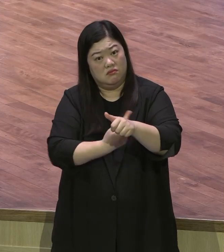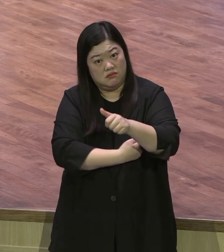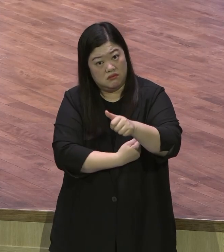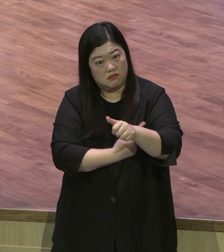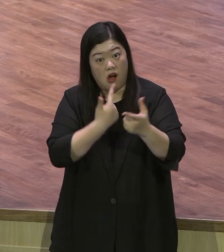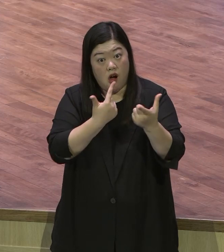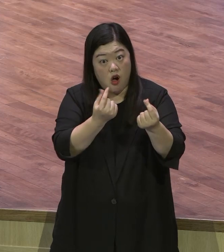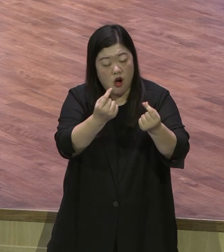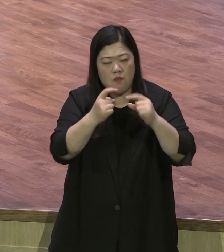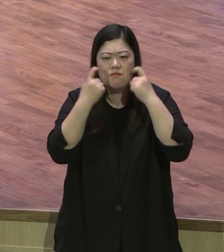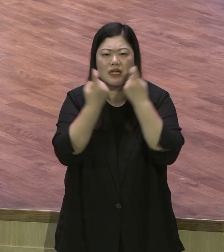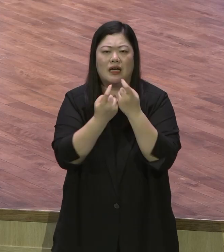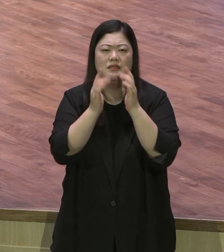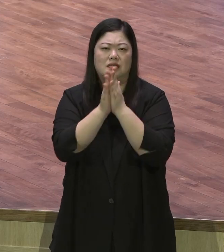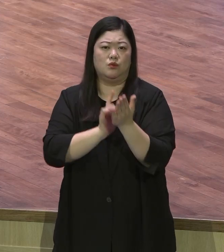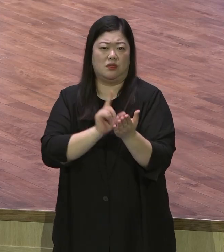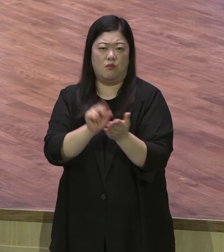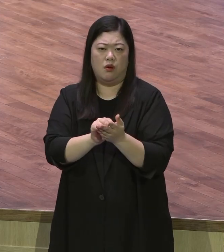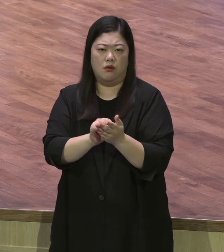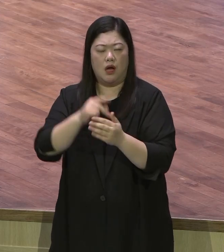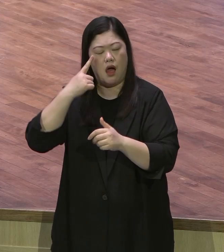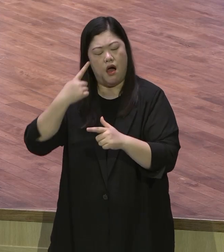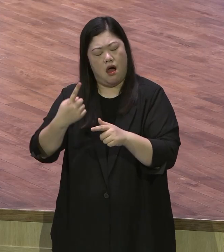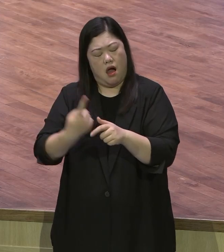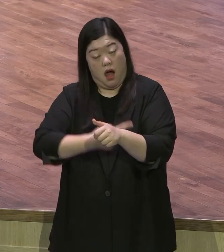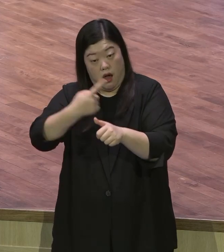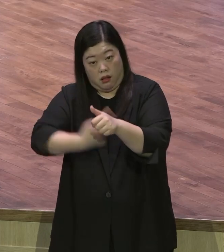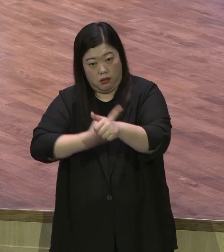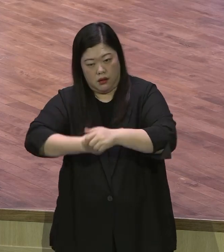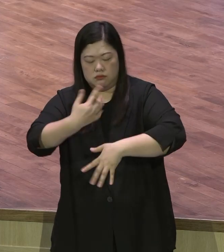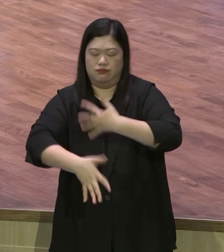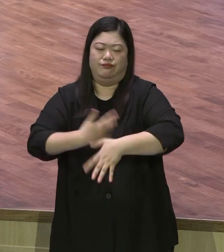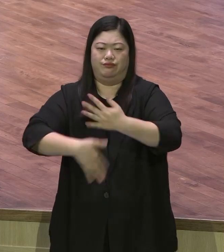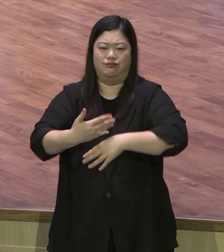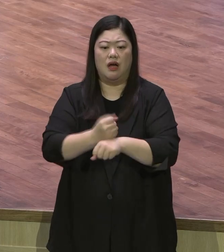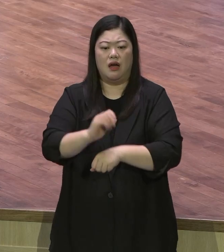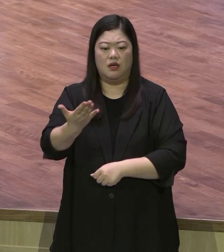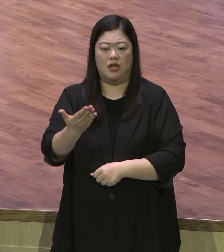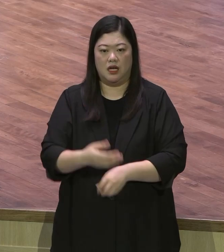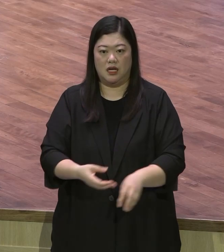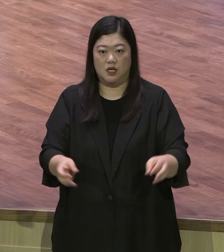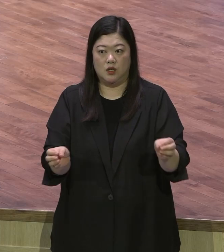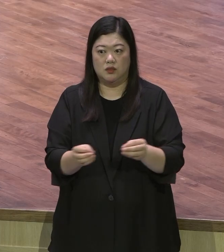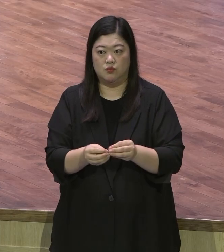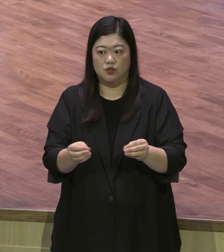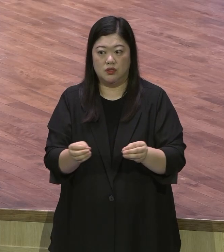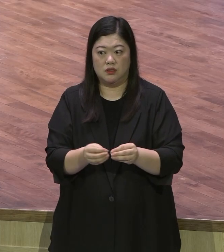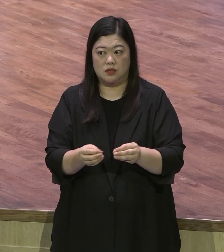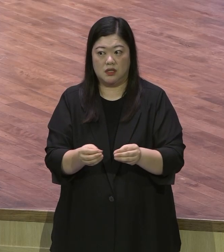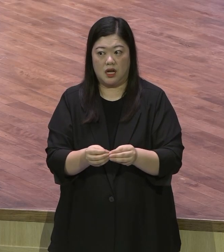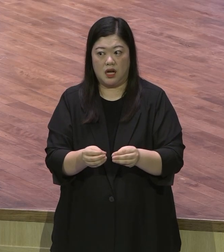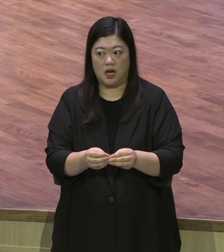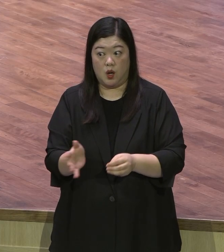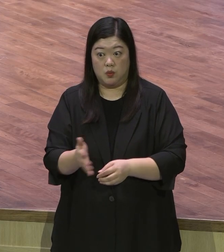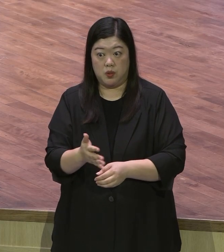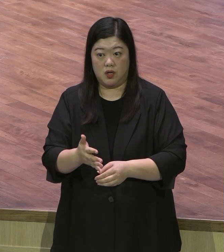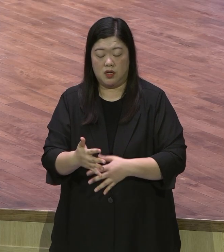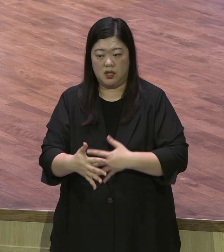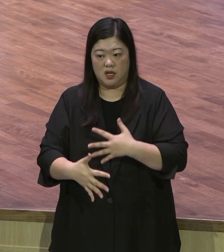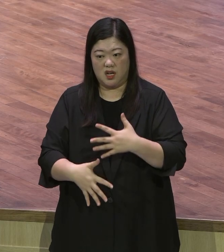교회 전 세계 2, 3, 7대를 한 바퀴 팍 지구를 한 바퀴 돌 수 있는 하나님이 보시면서 야 마음에 든다 그